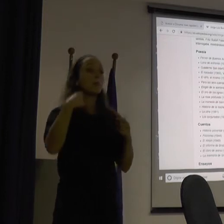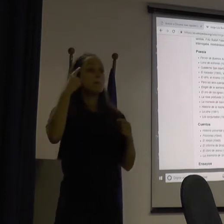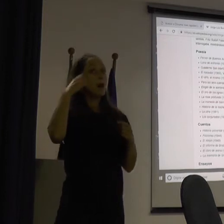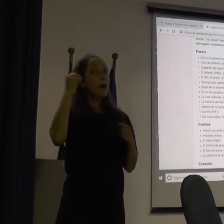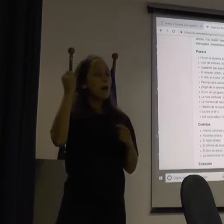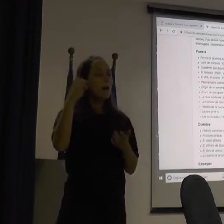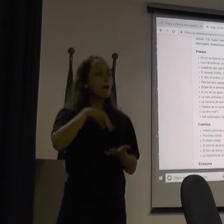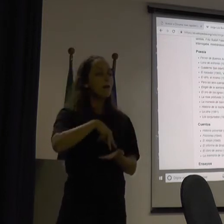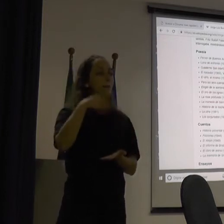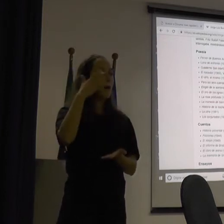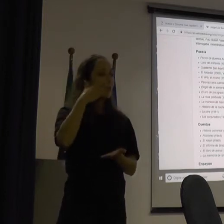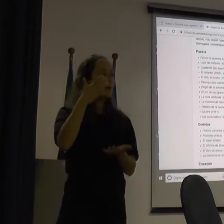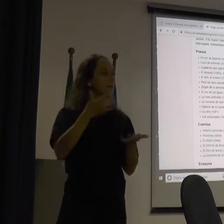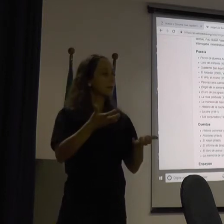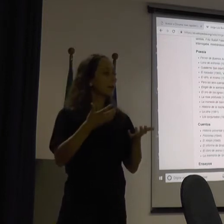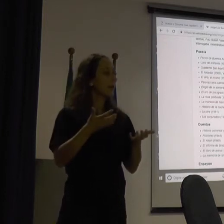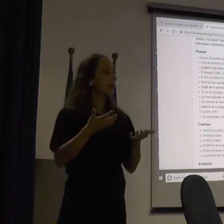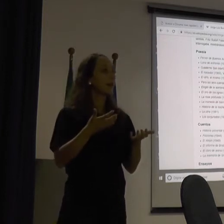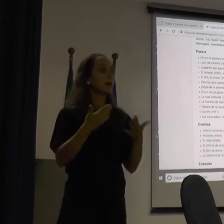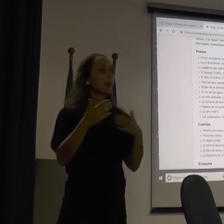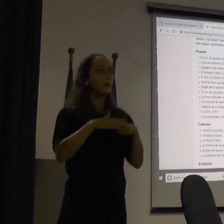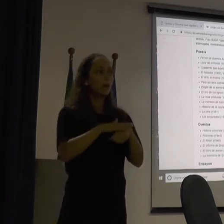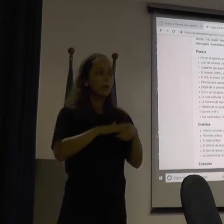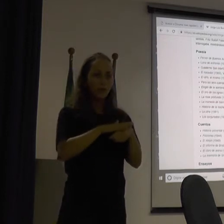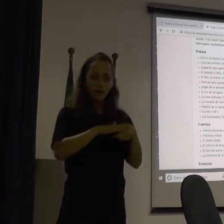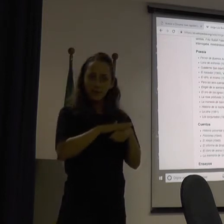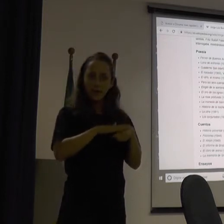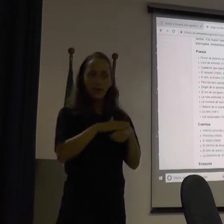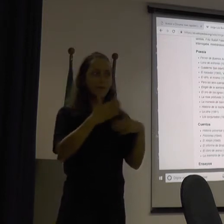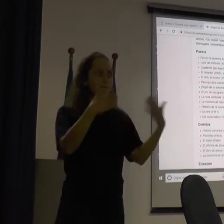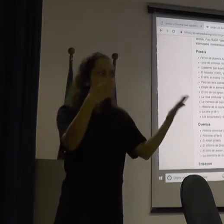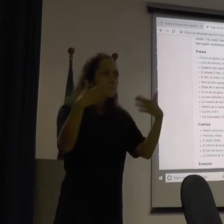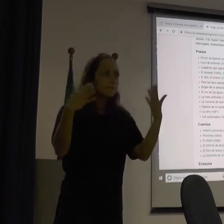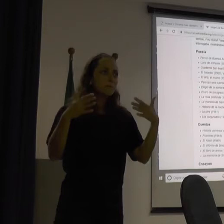né? Eu quero, não vou falar mais do que 50 minutos.